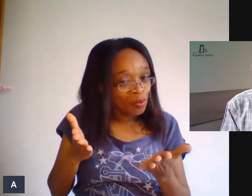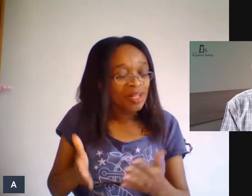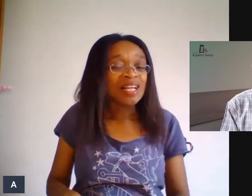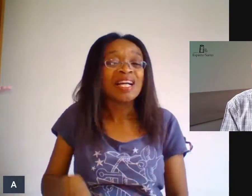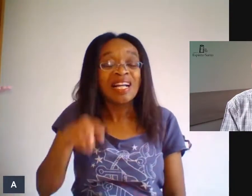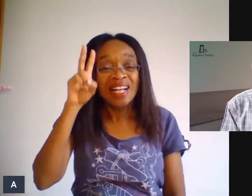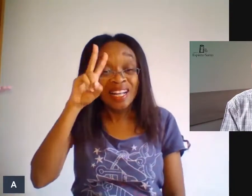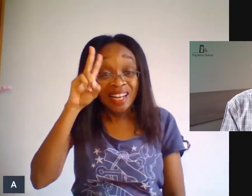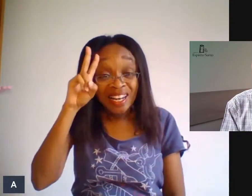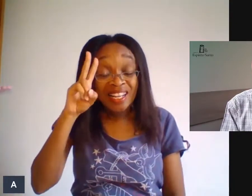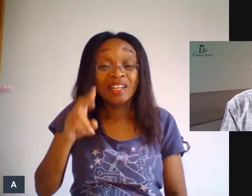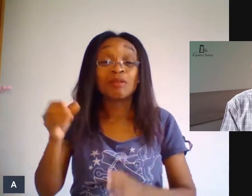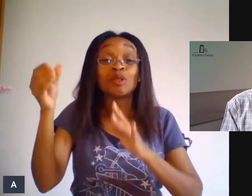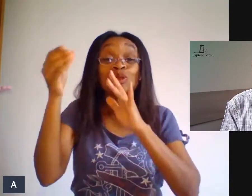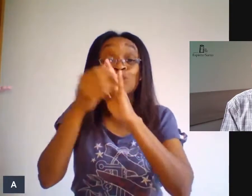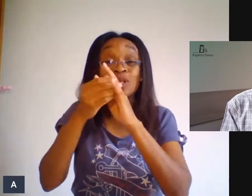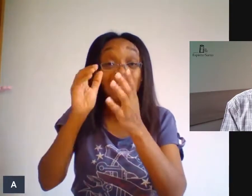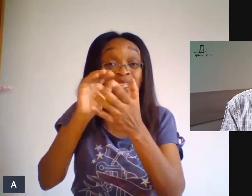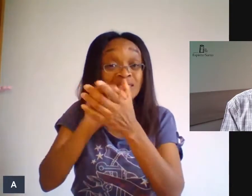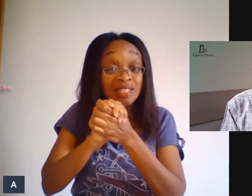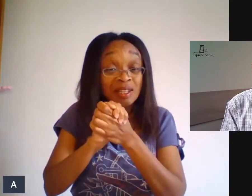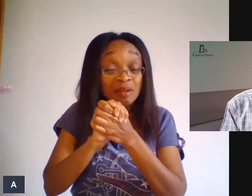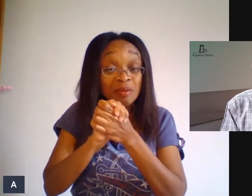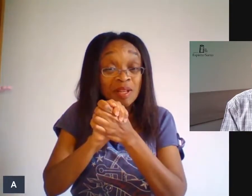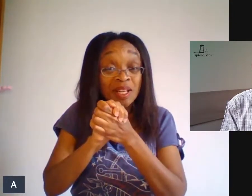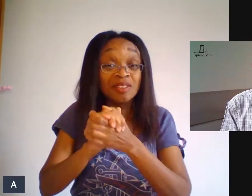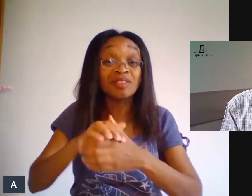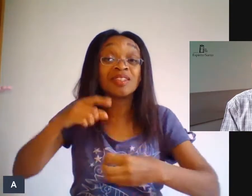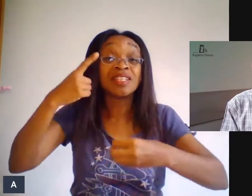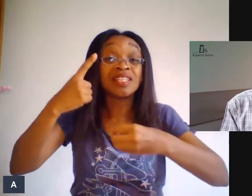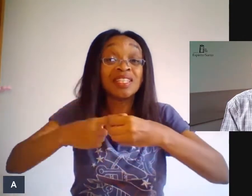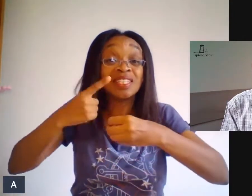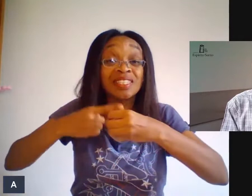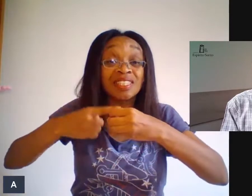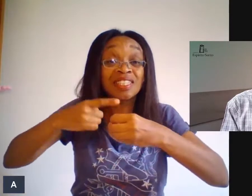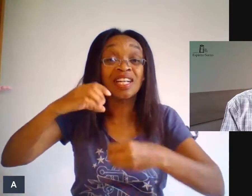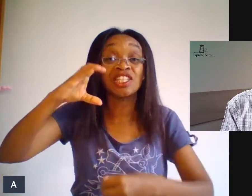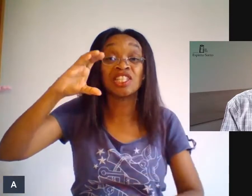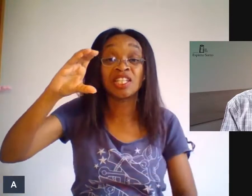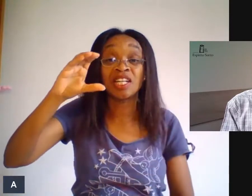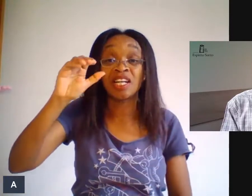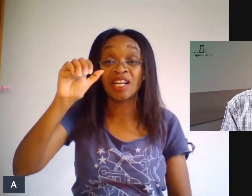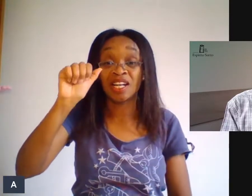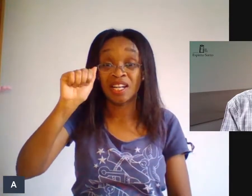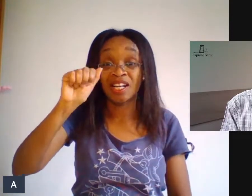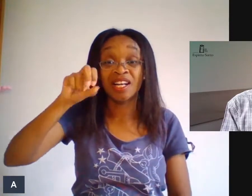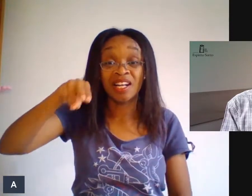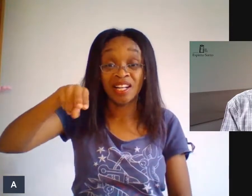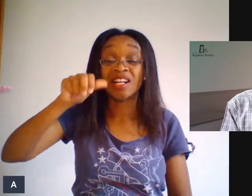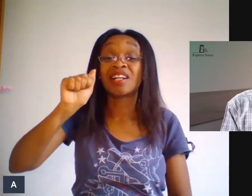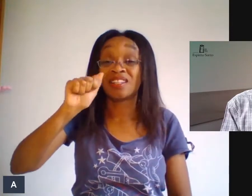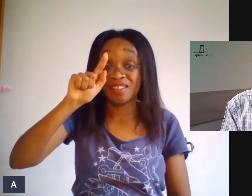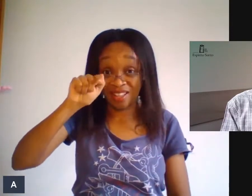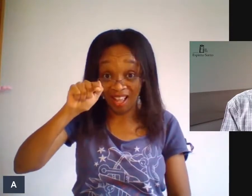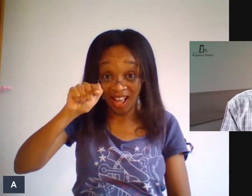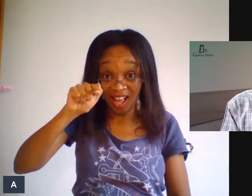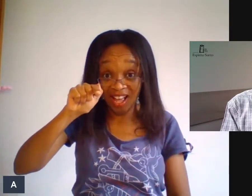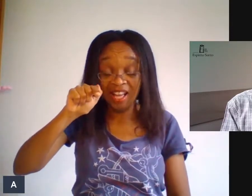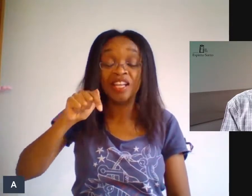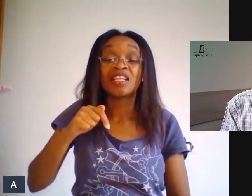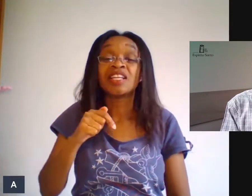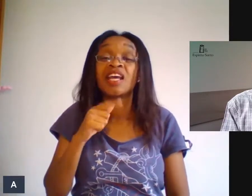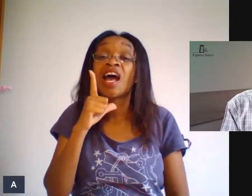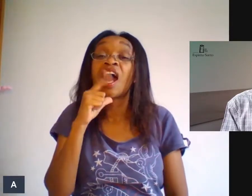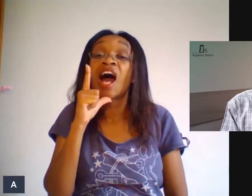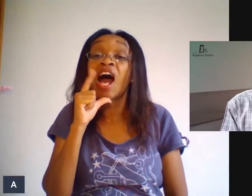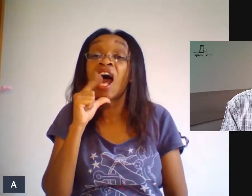conhecemos as bodas de Caná, né? As bodas de Caná, como eu já disse, o evangelista João